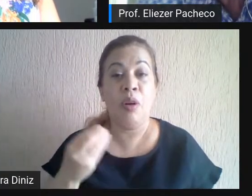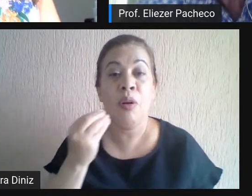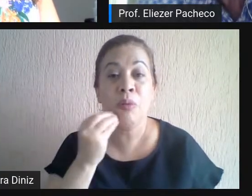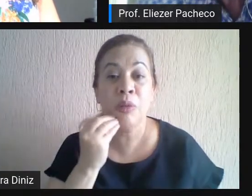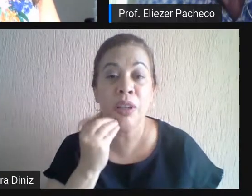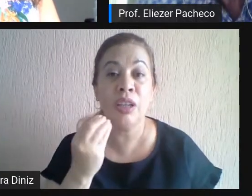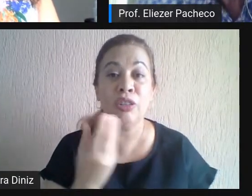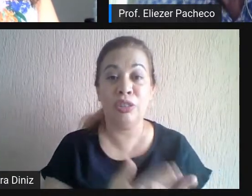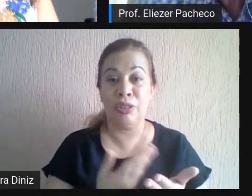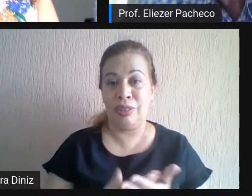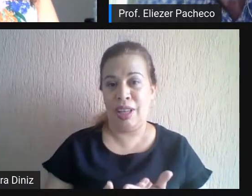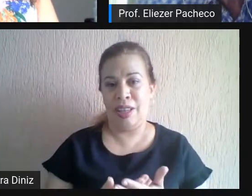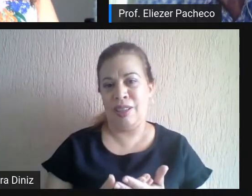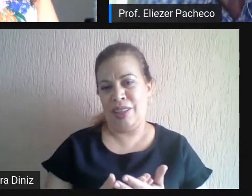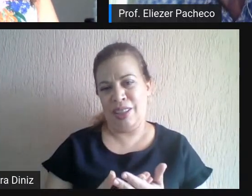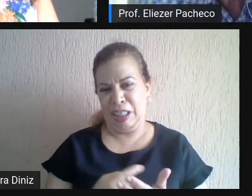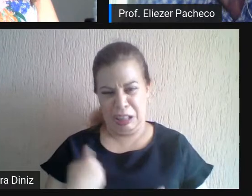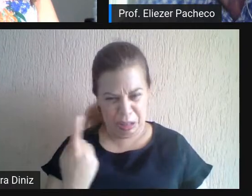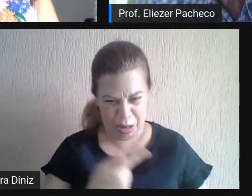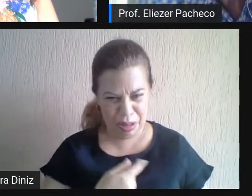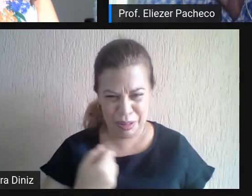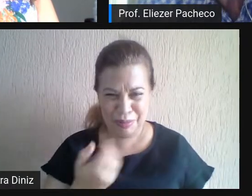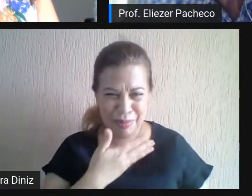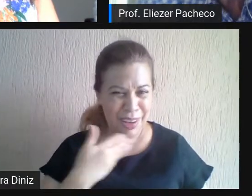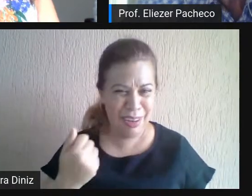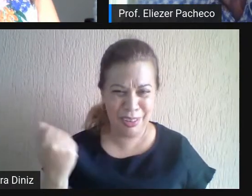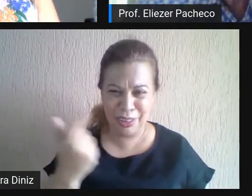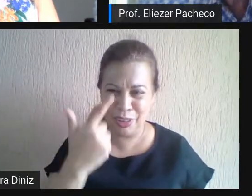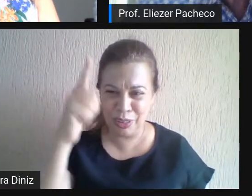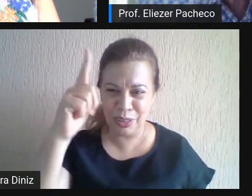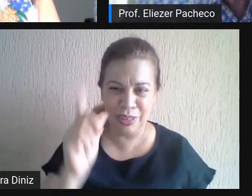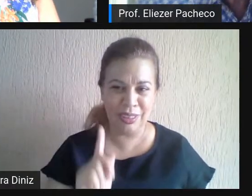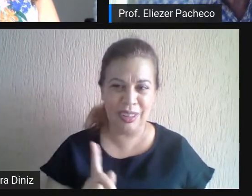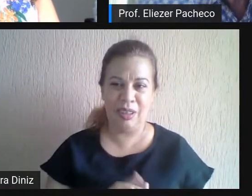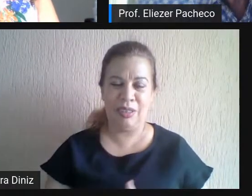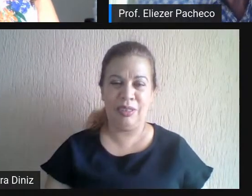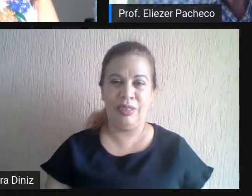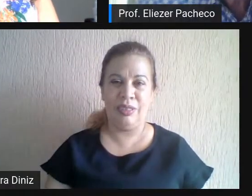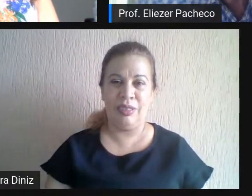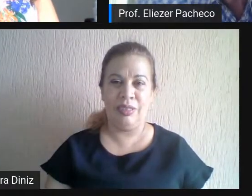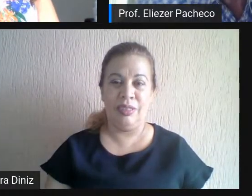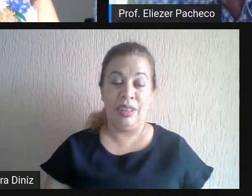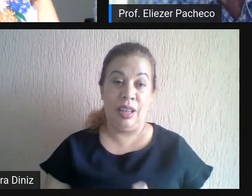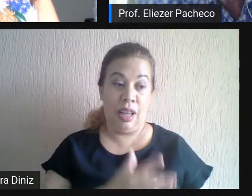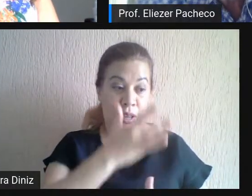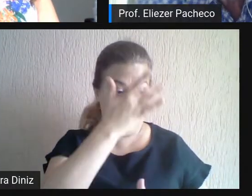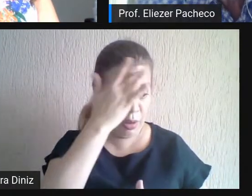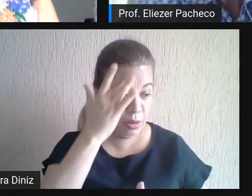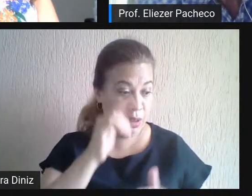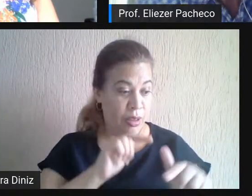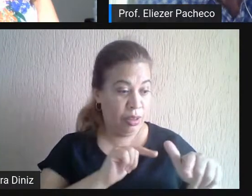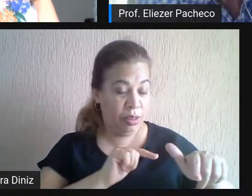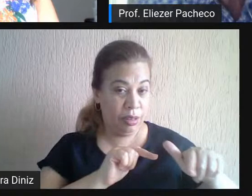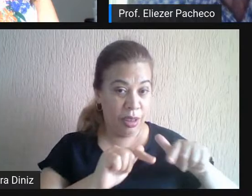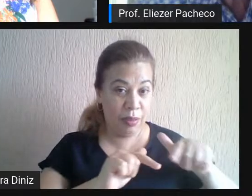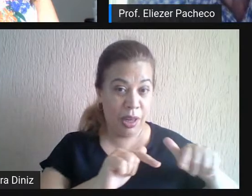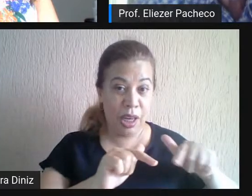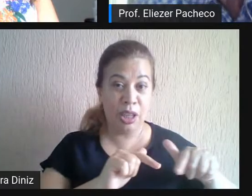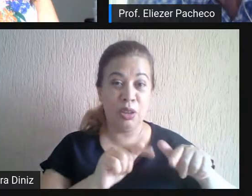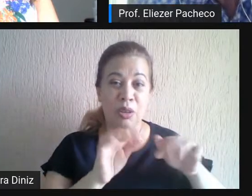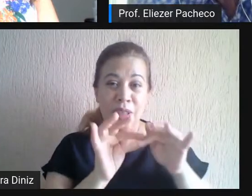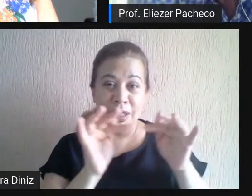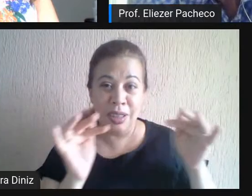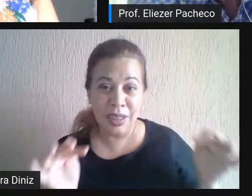social. Não, repito, foi aquele trabalhador, o seu trabalho, que permitiu que nós estudássemos